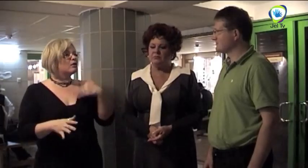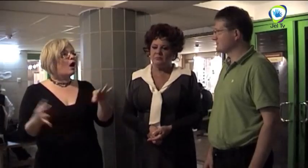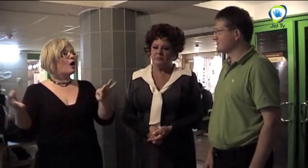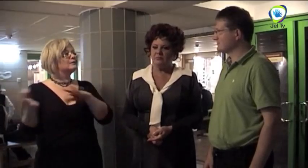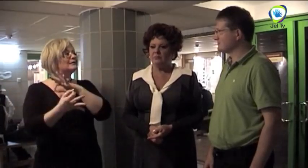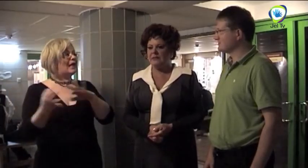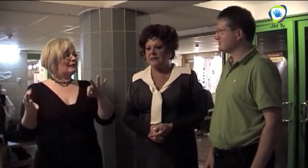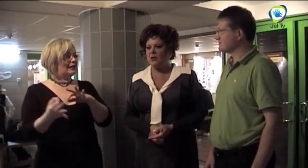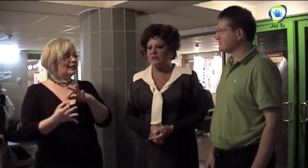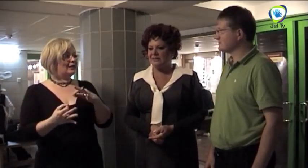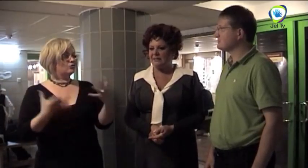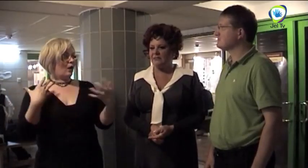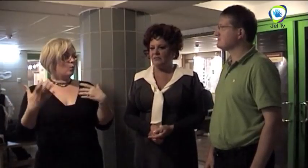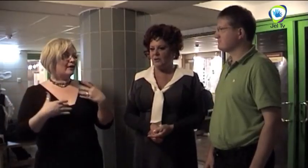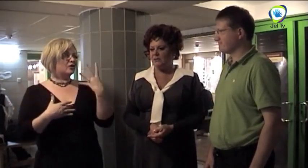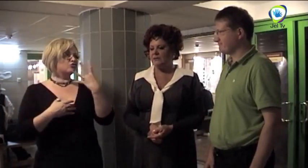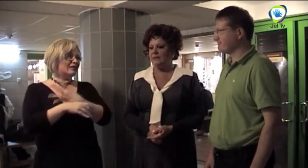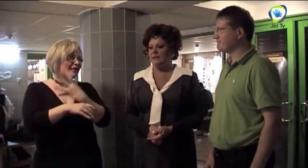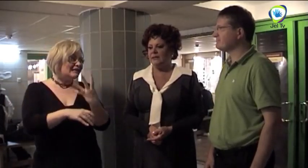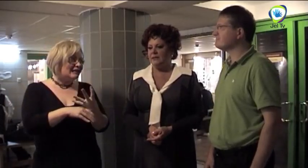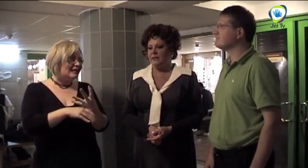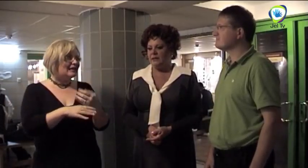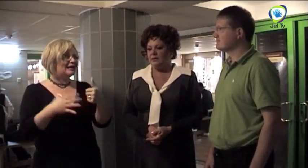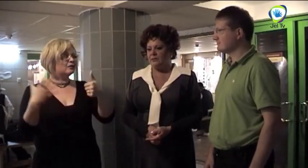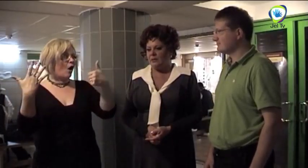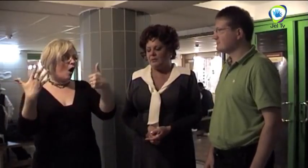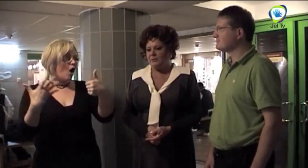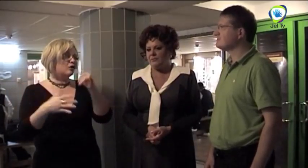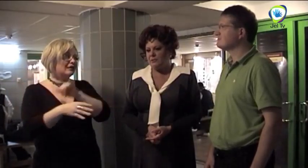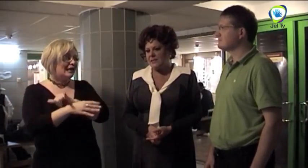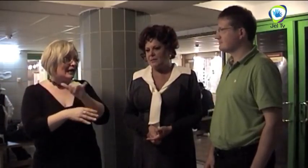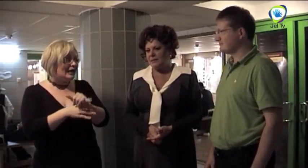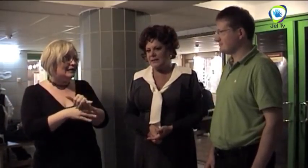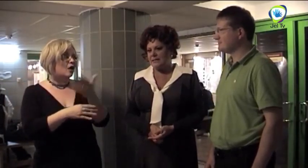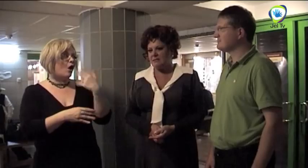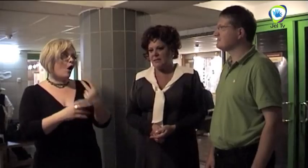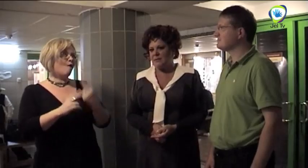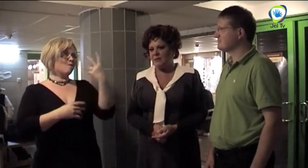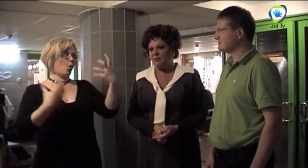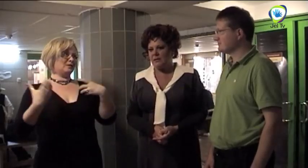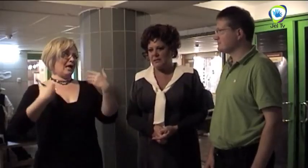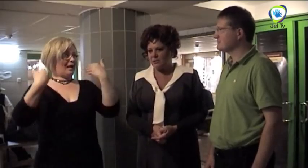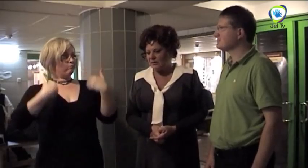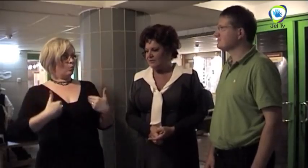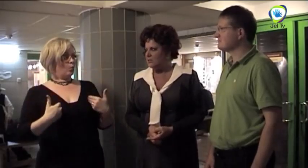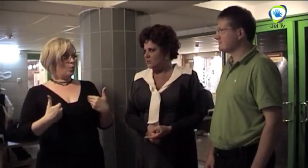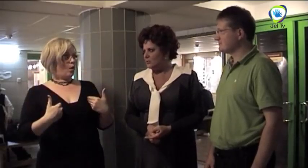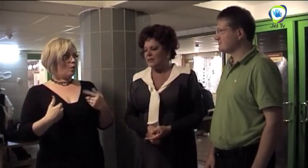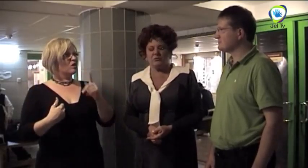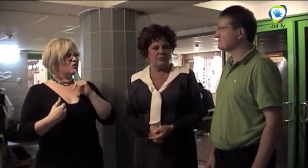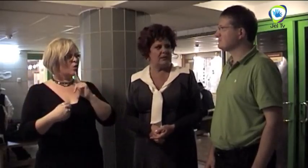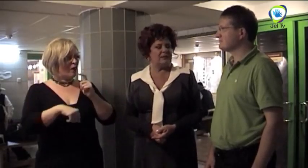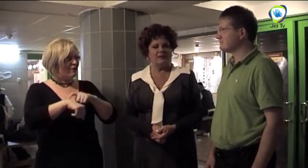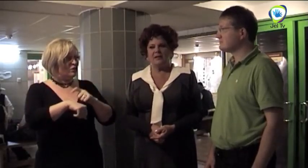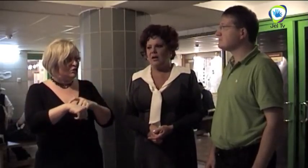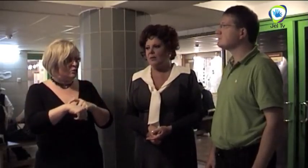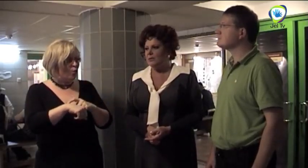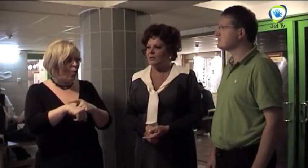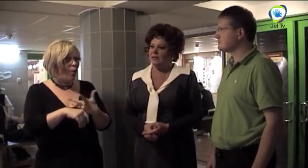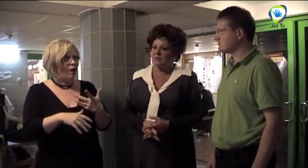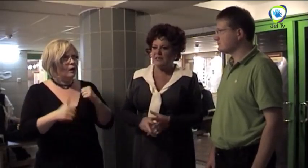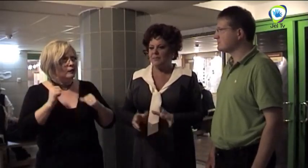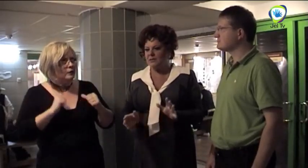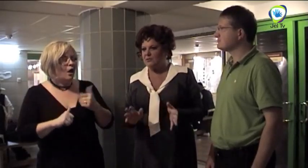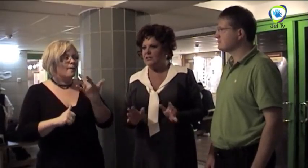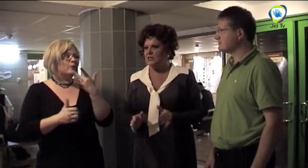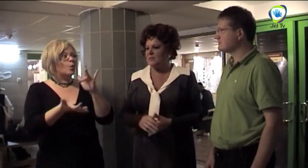olyan 4-6 hét van. Amikor főszerepet játszik az ember, akkor ez nagyon kevés időnek tűnik.